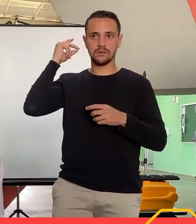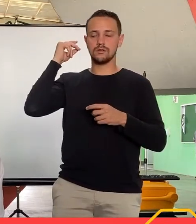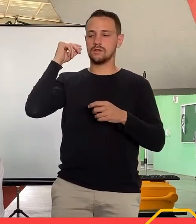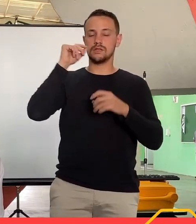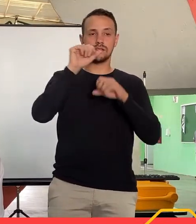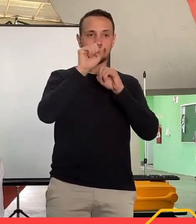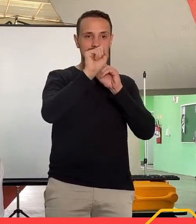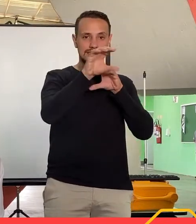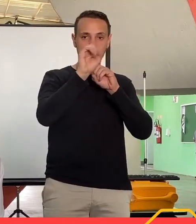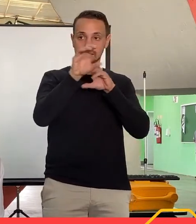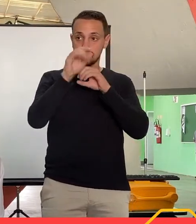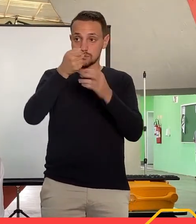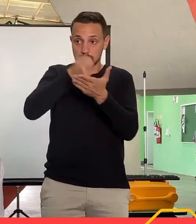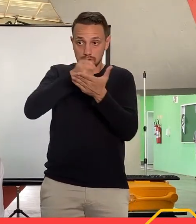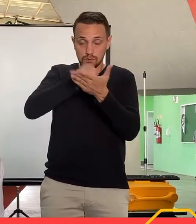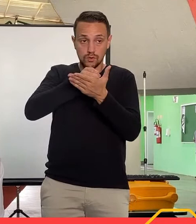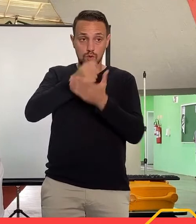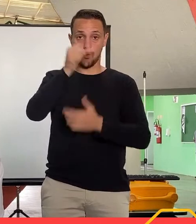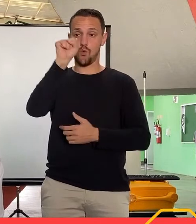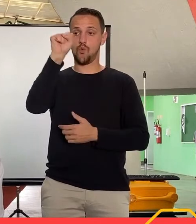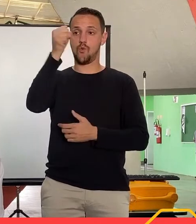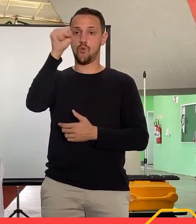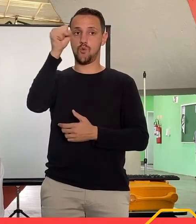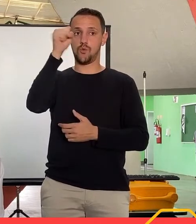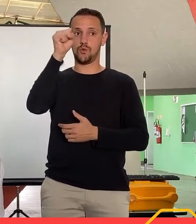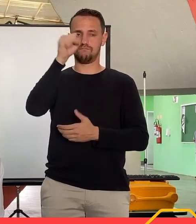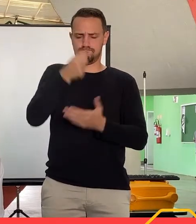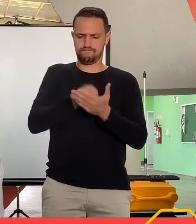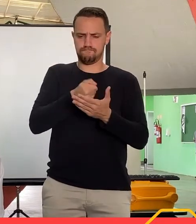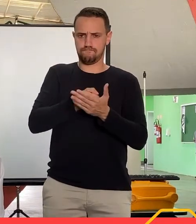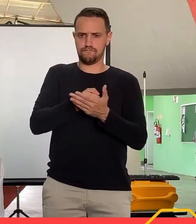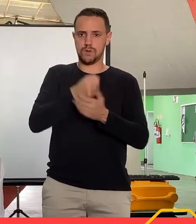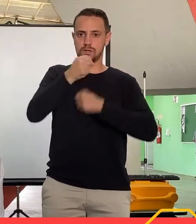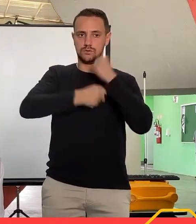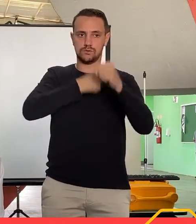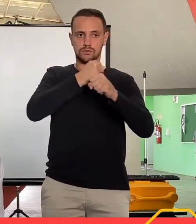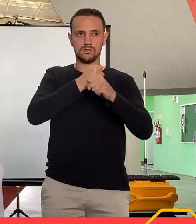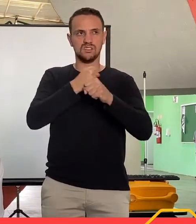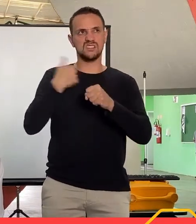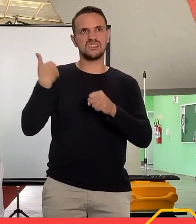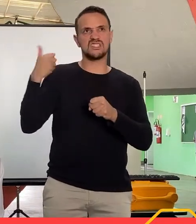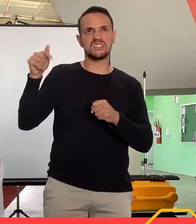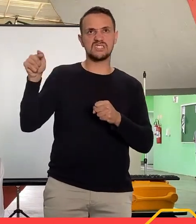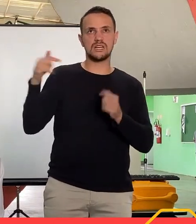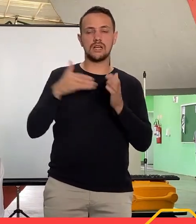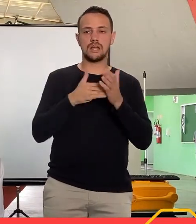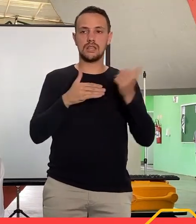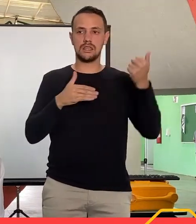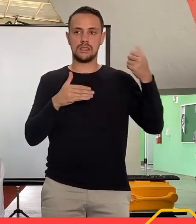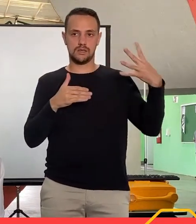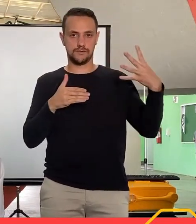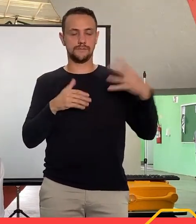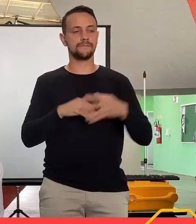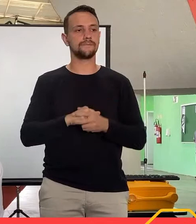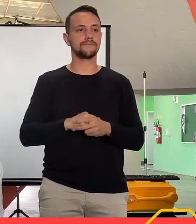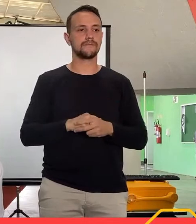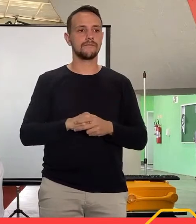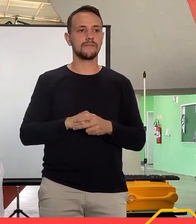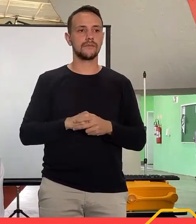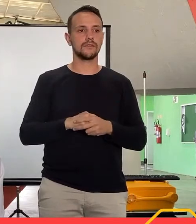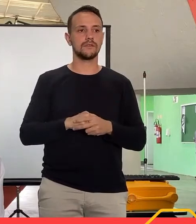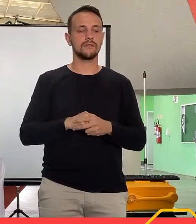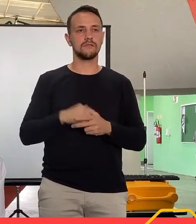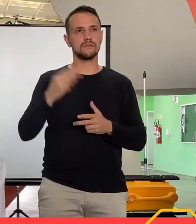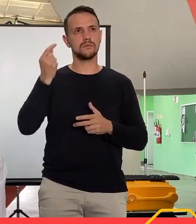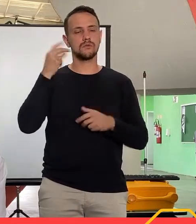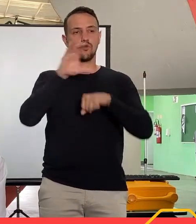ensino obrigatório de 8 anos, dos 7 aos 14. Né? Não me lembro a data que isso entrou em vigor. Estava na